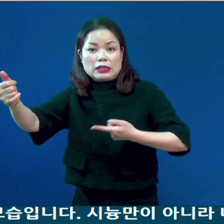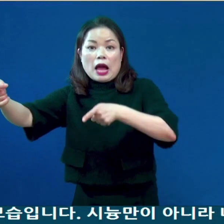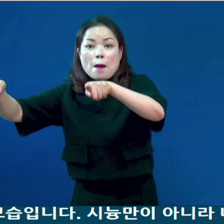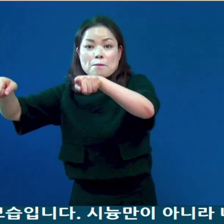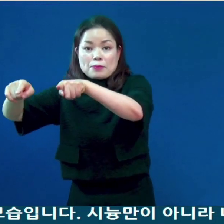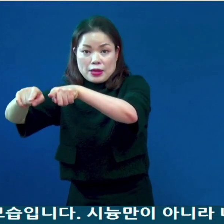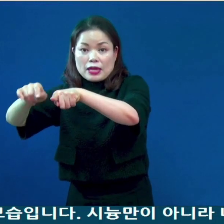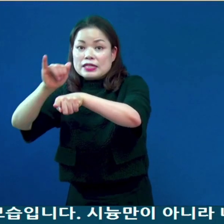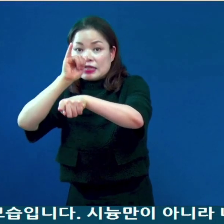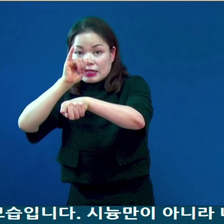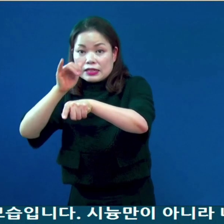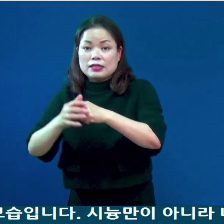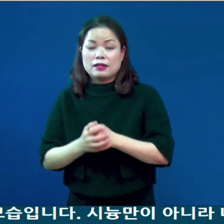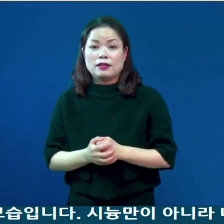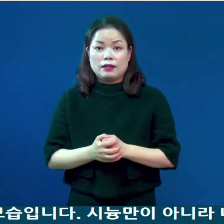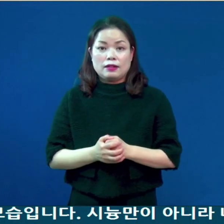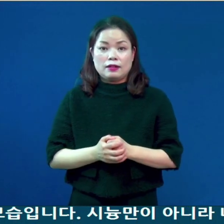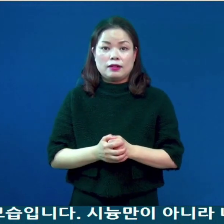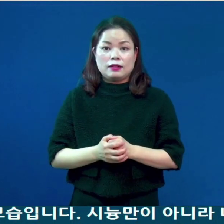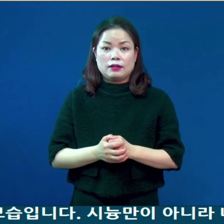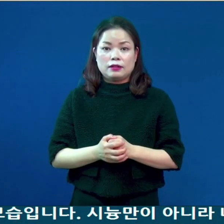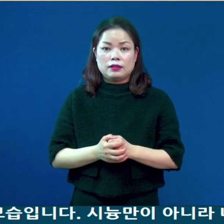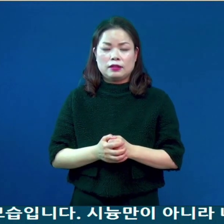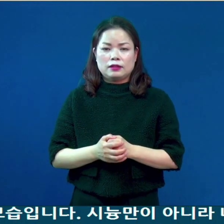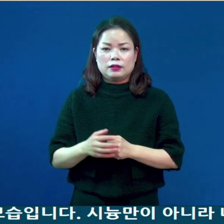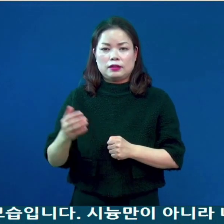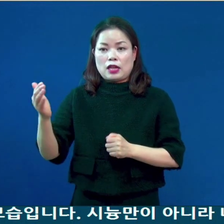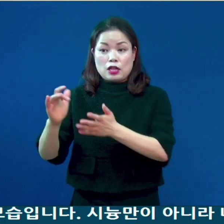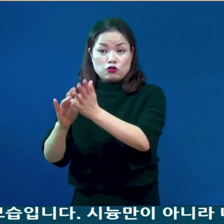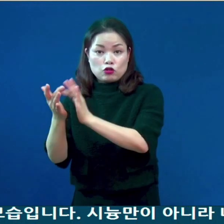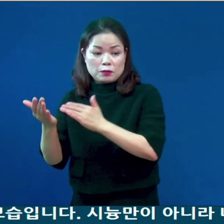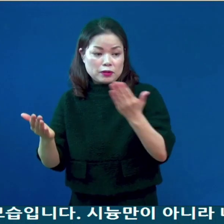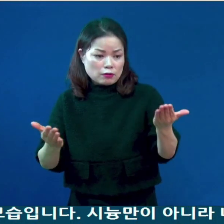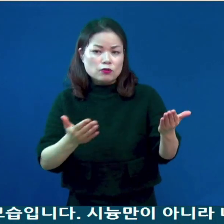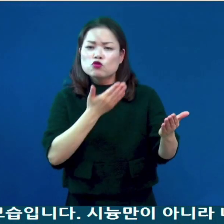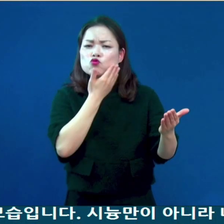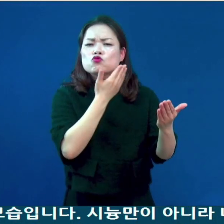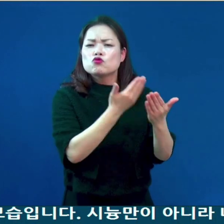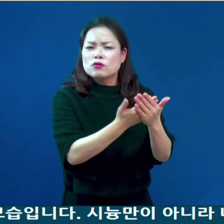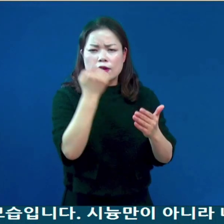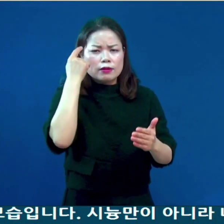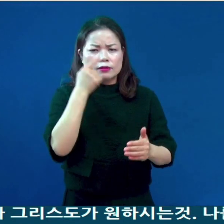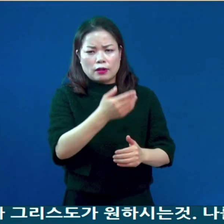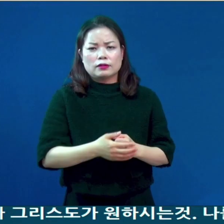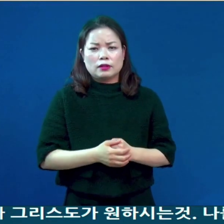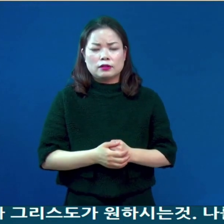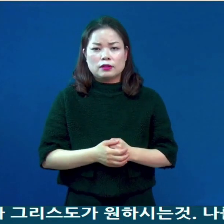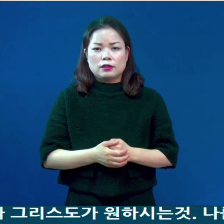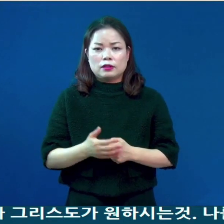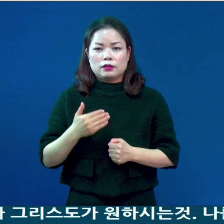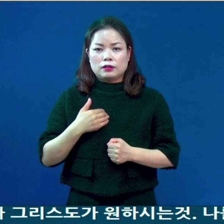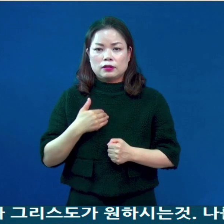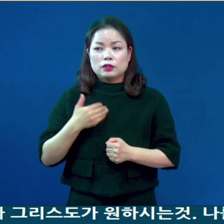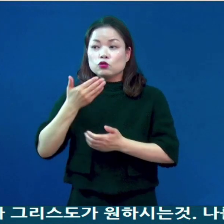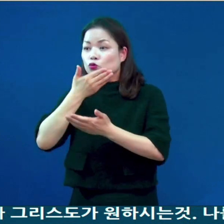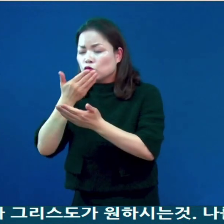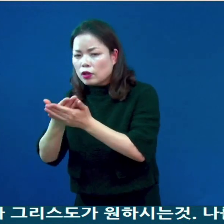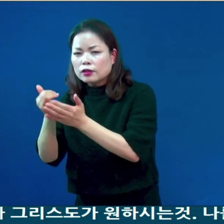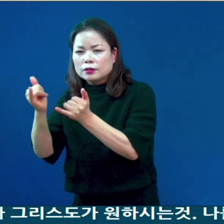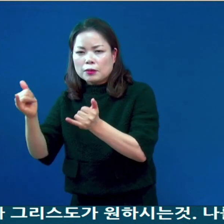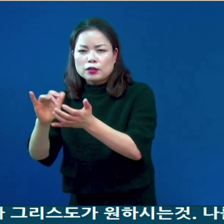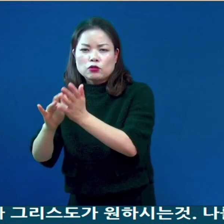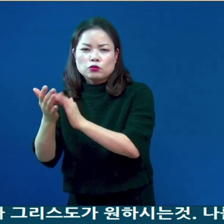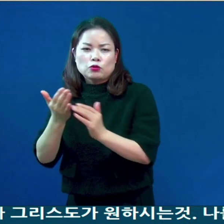그곳에 있으리니 그가 나를 귀히 여긴 것이다. 그래서 나도 그들을 귀히 여길 것이다.